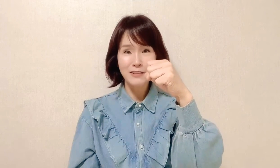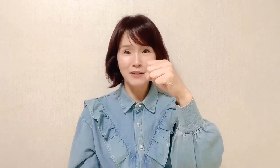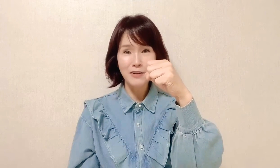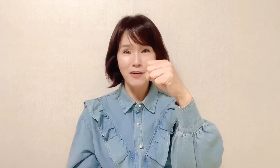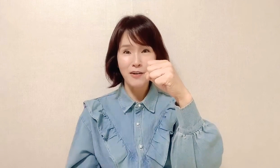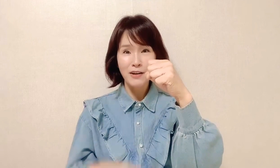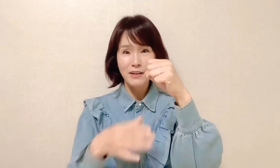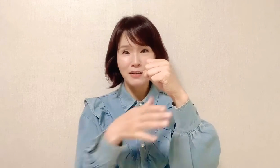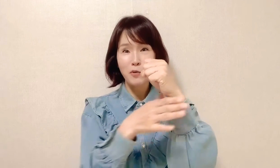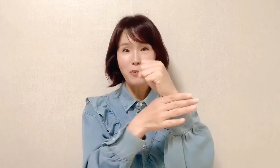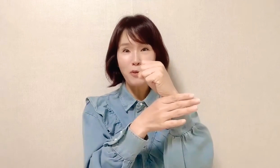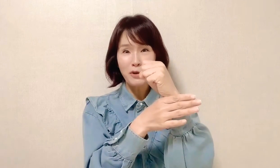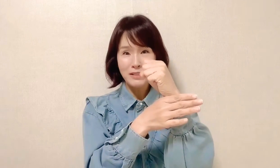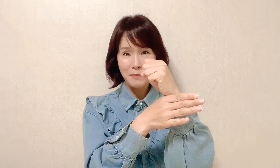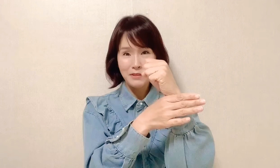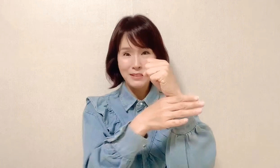꺾으셔서 이 꽃봉오리 잡듯이